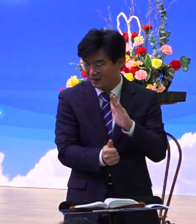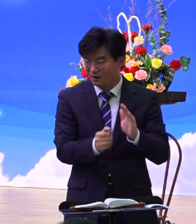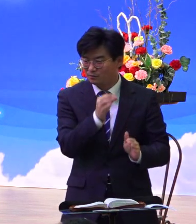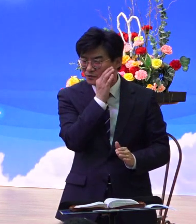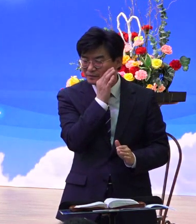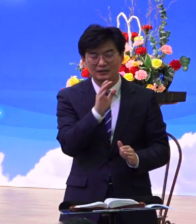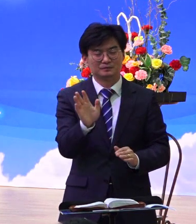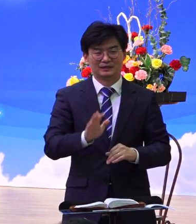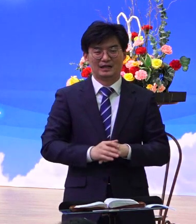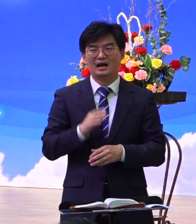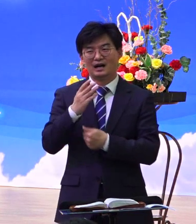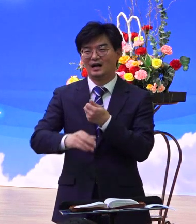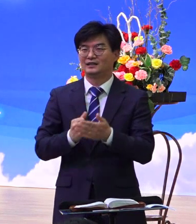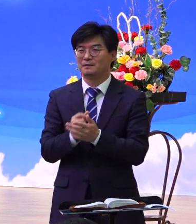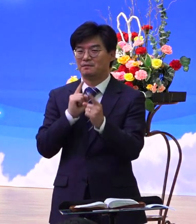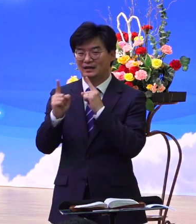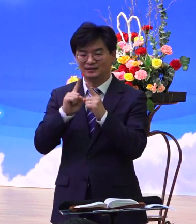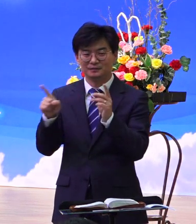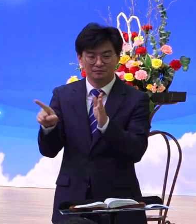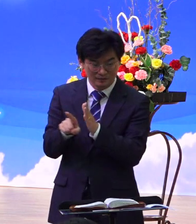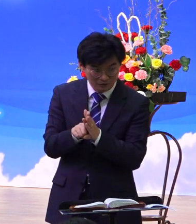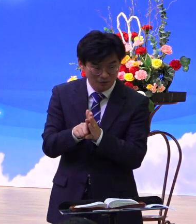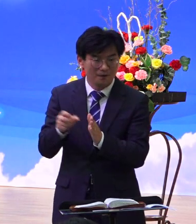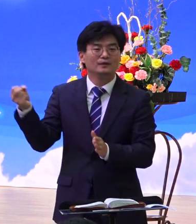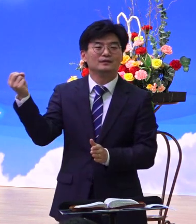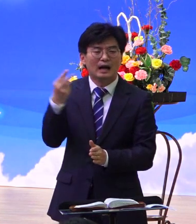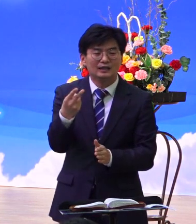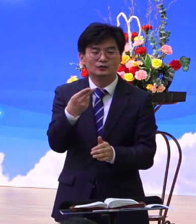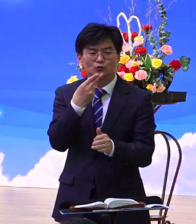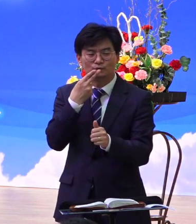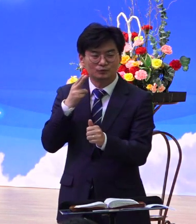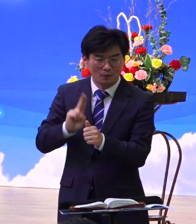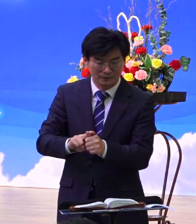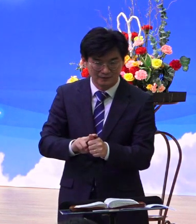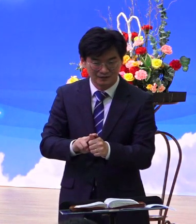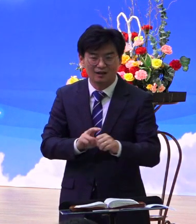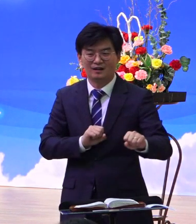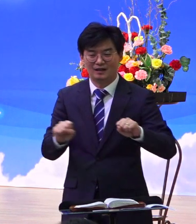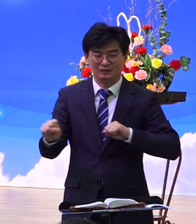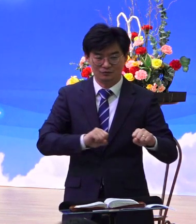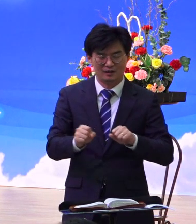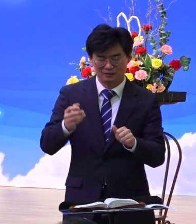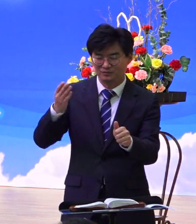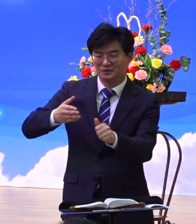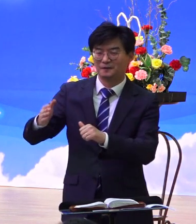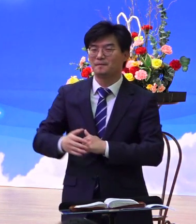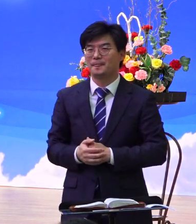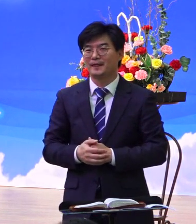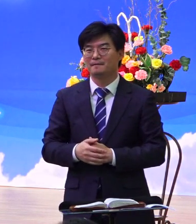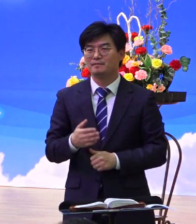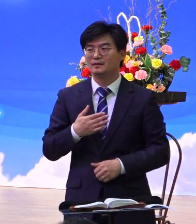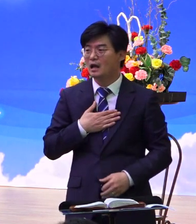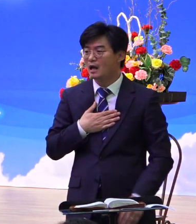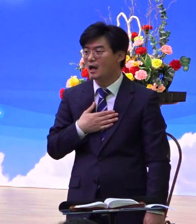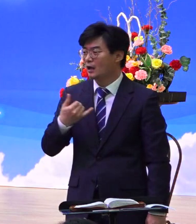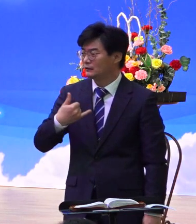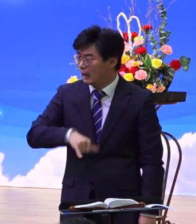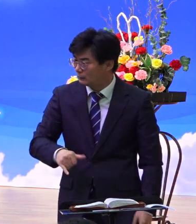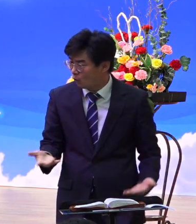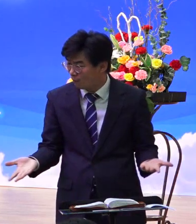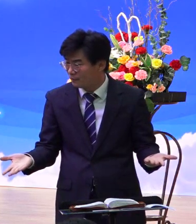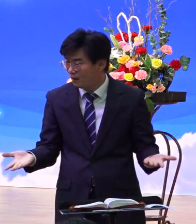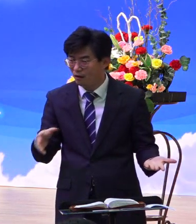힘을 내서 도전하는 우리 자녀들이 되기를 바랍니다. 혹시 우리 자녀들 나 재능이 없어